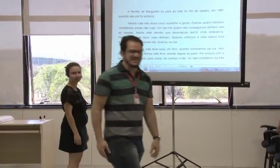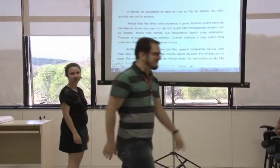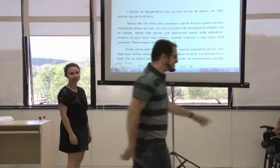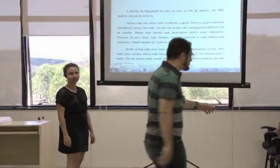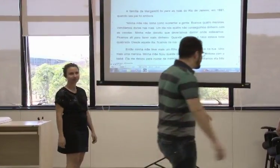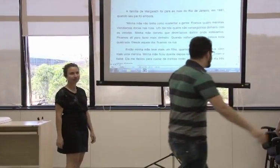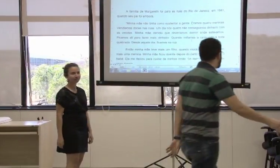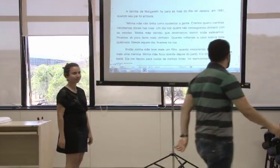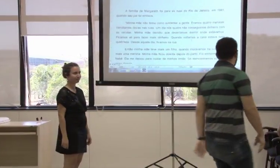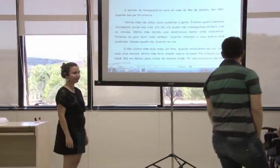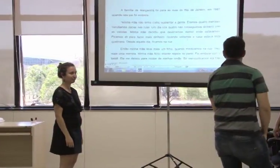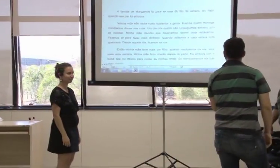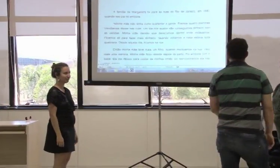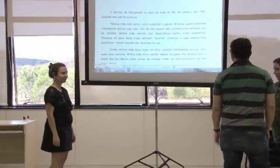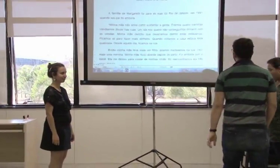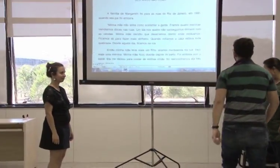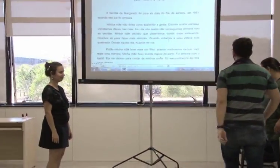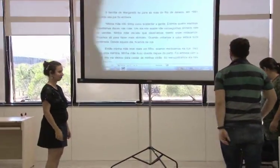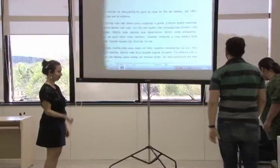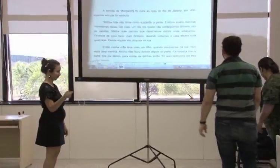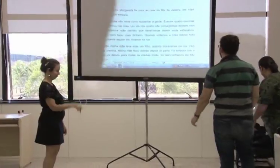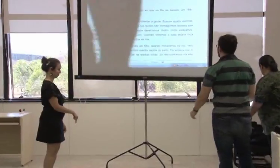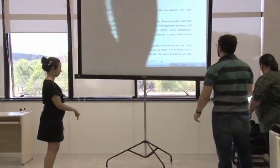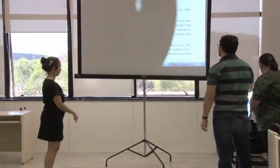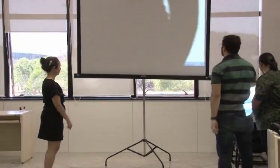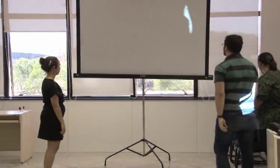Esse igual eu faço comigo. Vem.